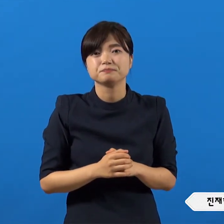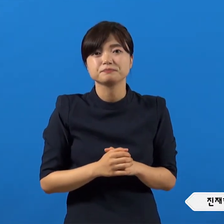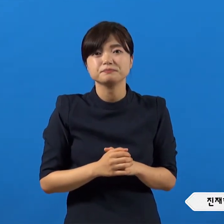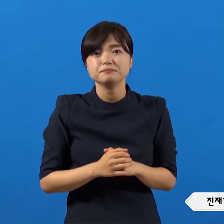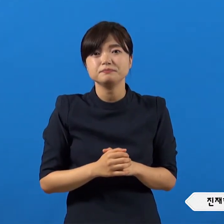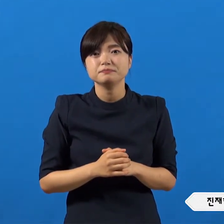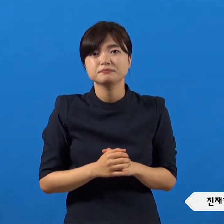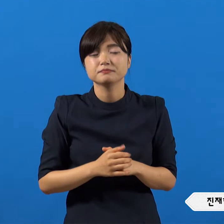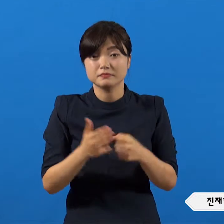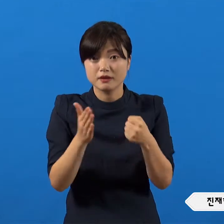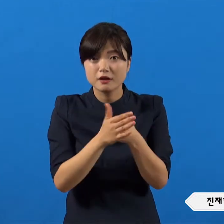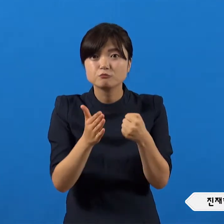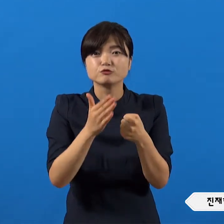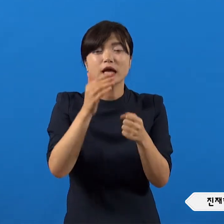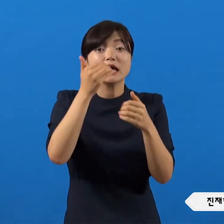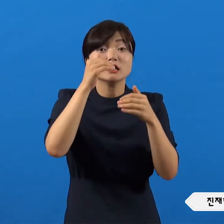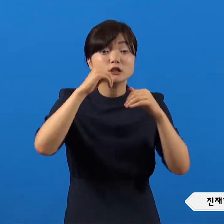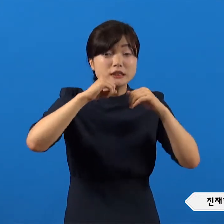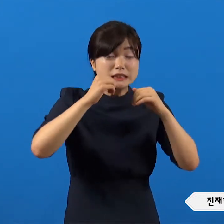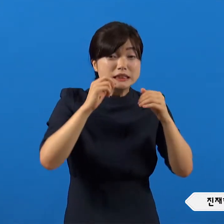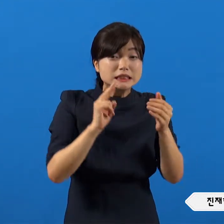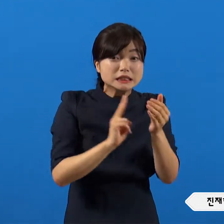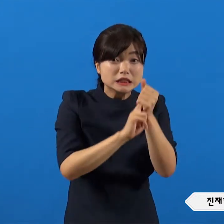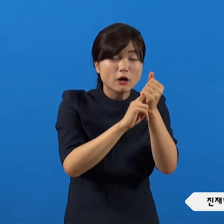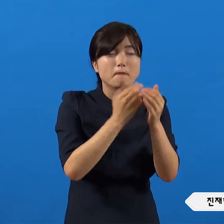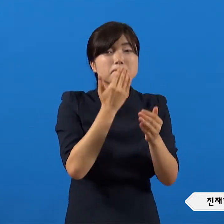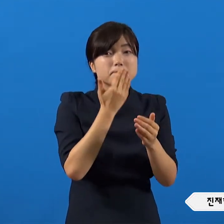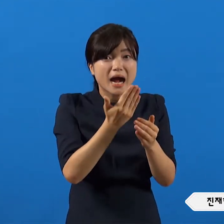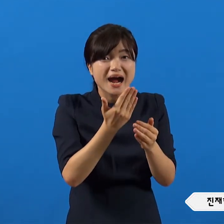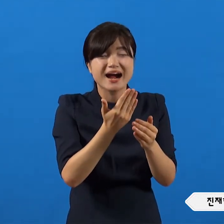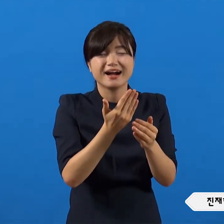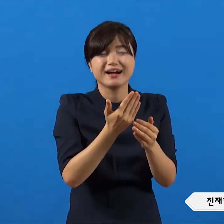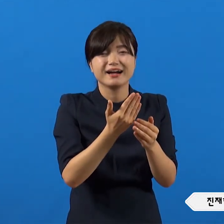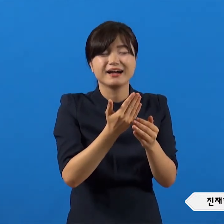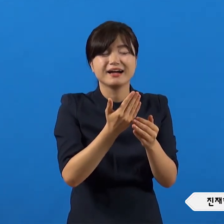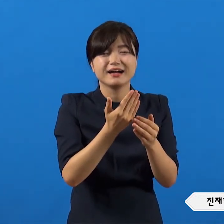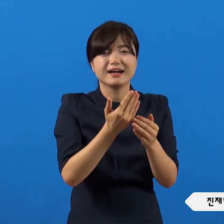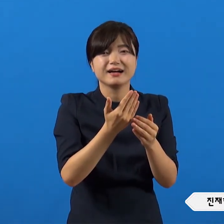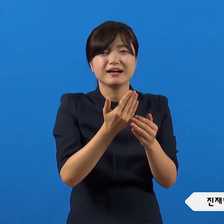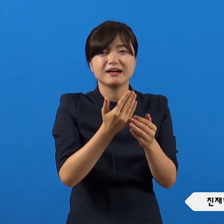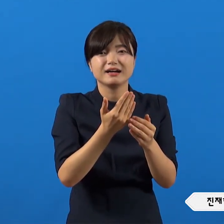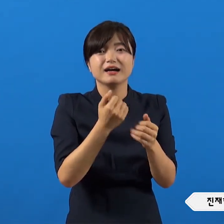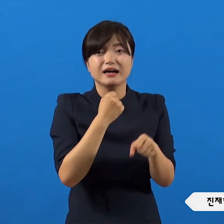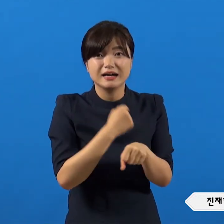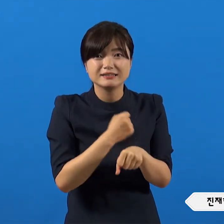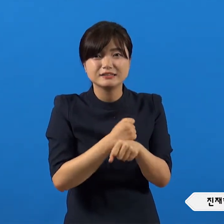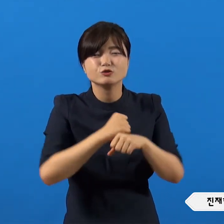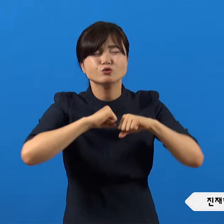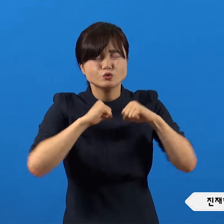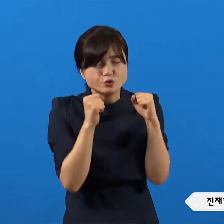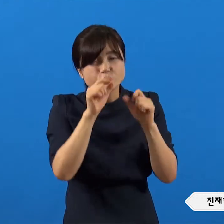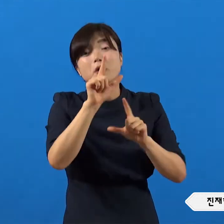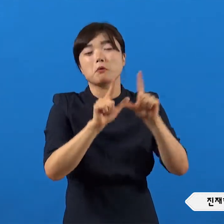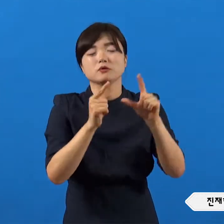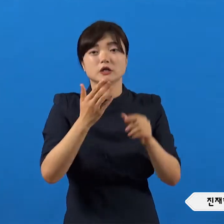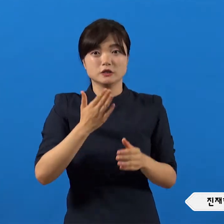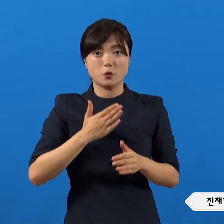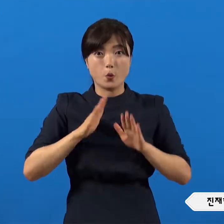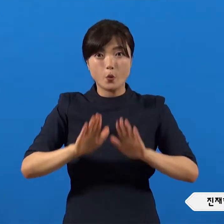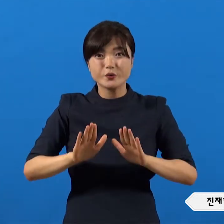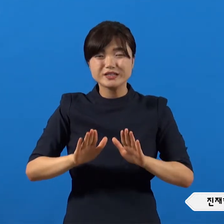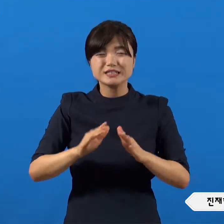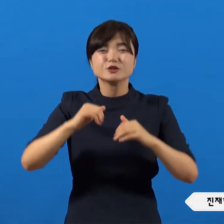설명합니다. 그래서 기적을 가능케 한 순종의 모습, 그래서 오늘 저는 여러분들과